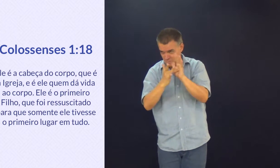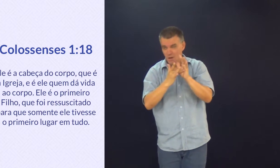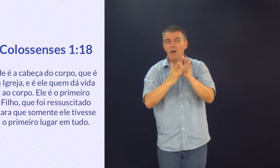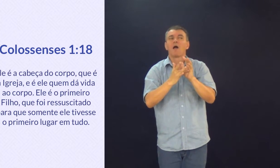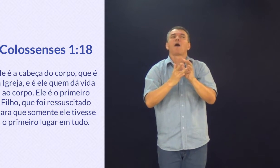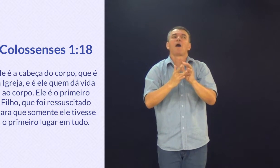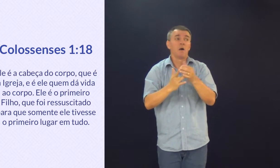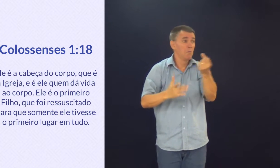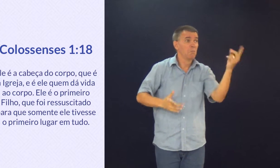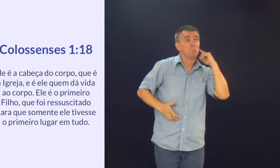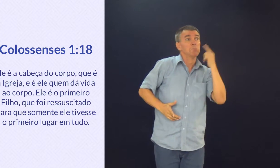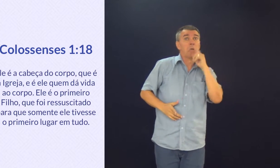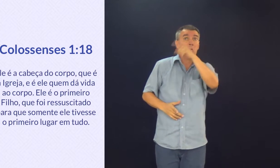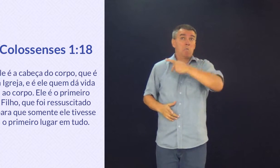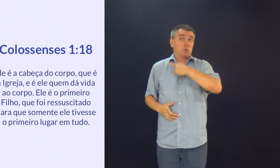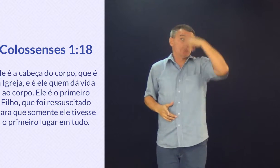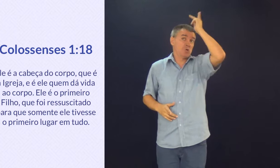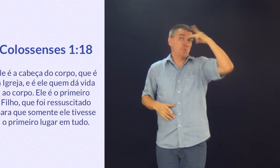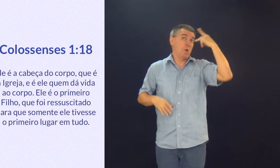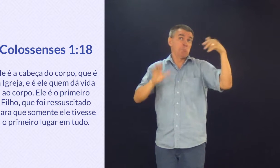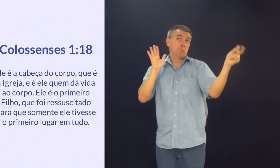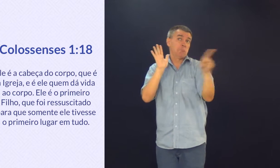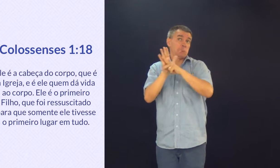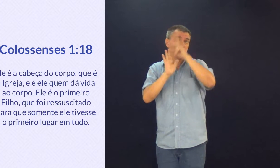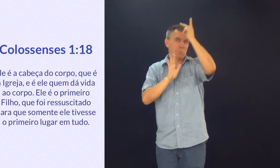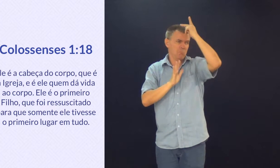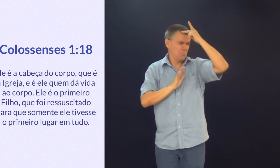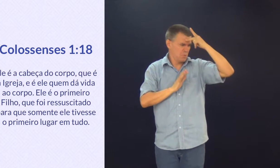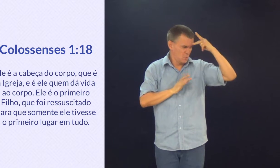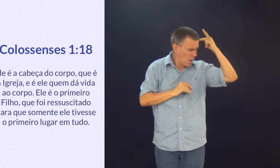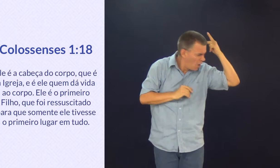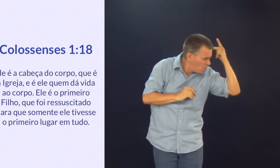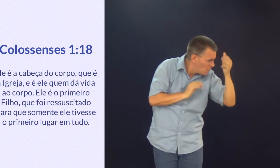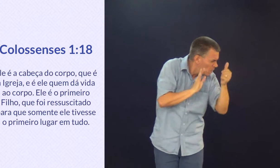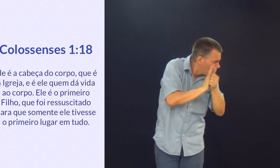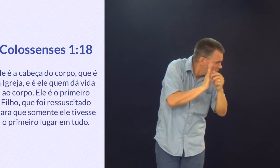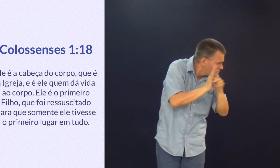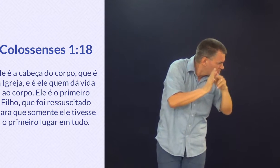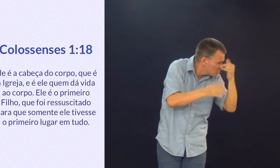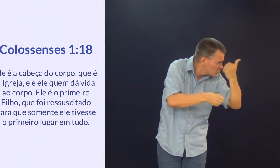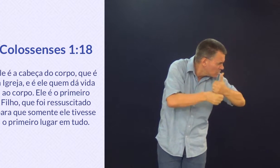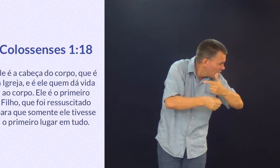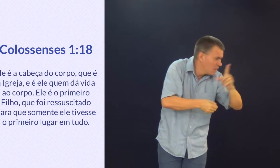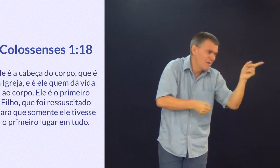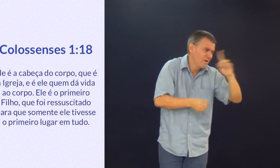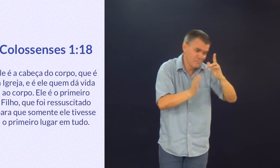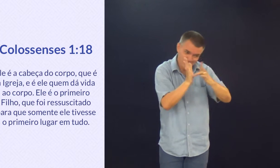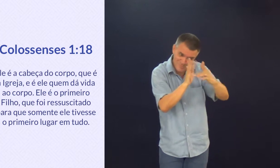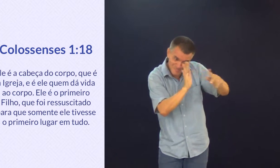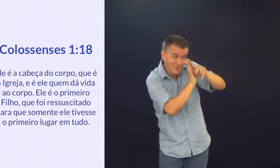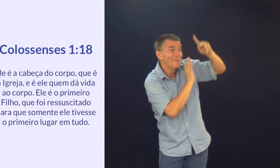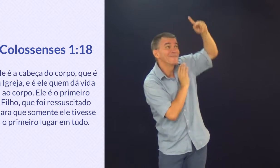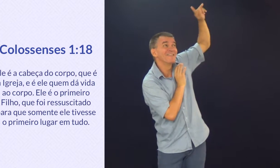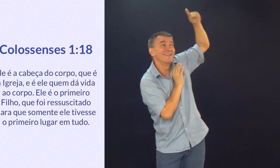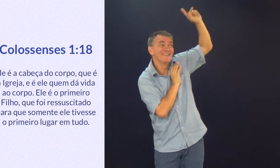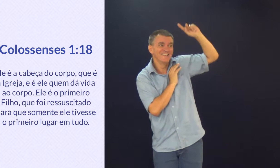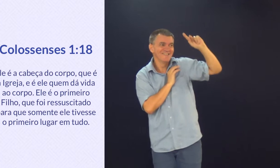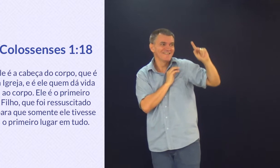é jesus a não porque eu posso pascual salomão é do pascoal essa igreja não é só a igreja de